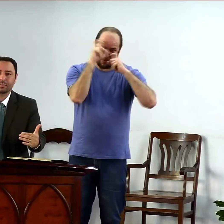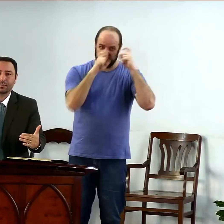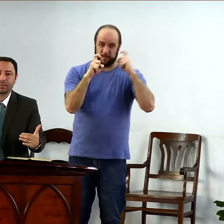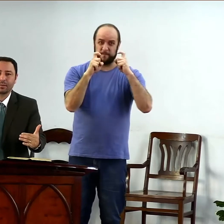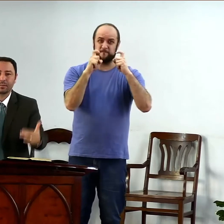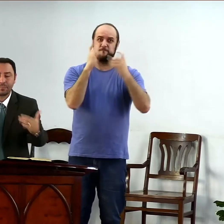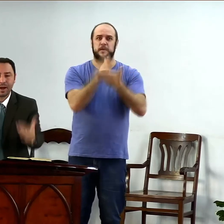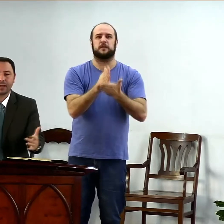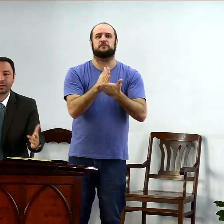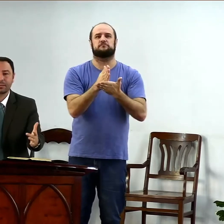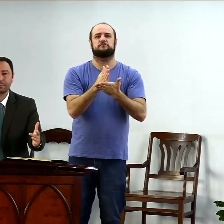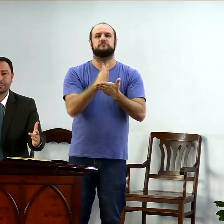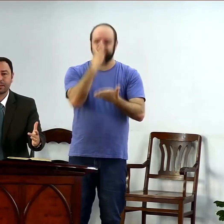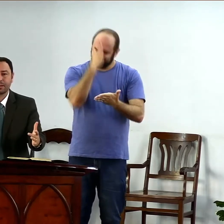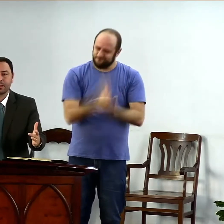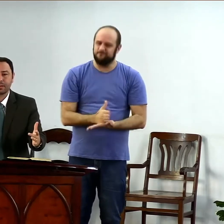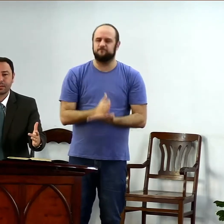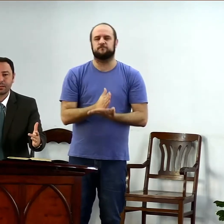pare.